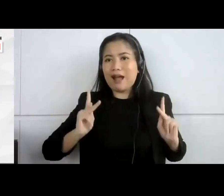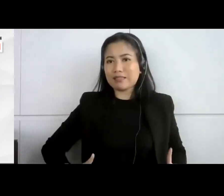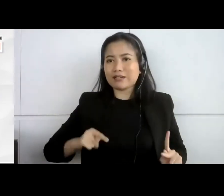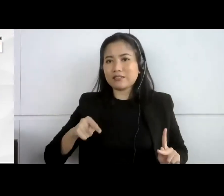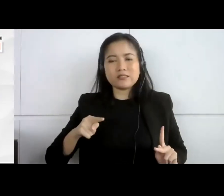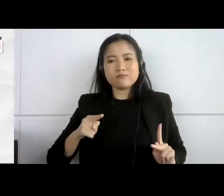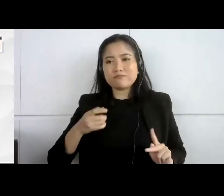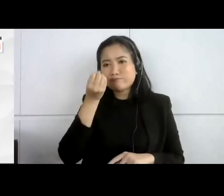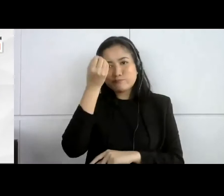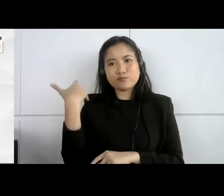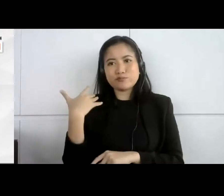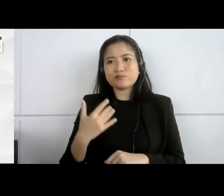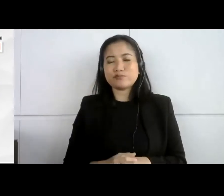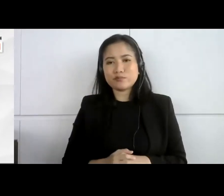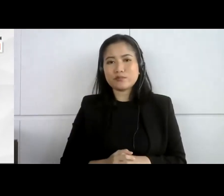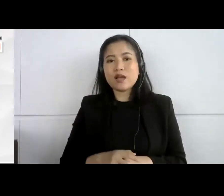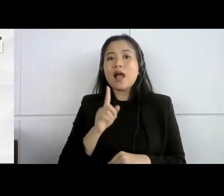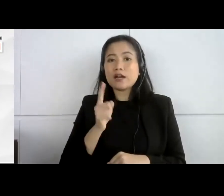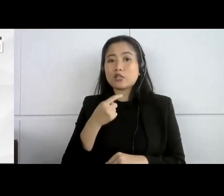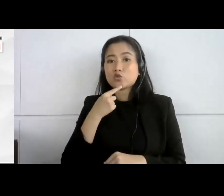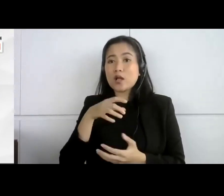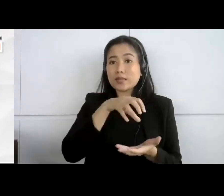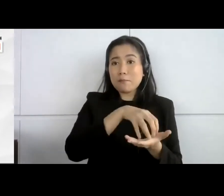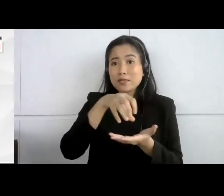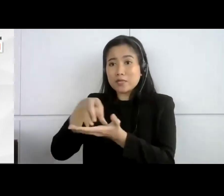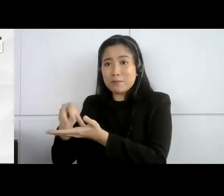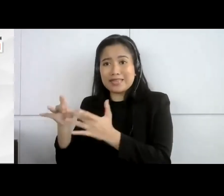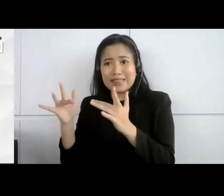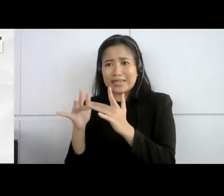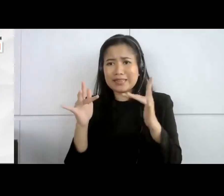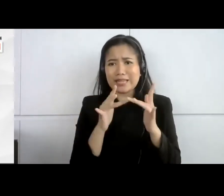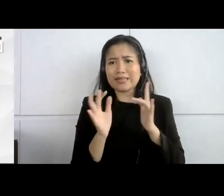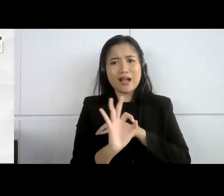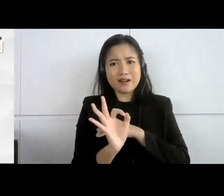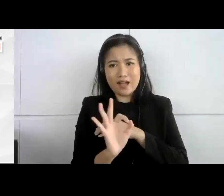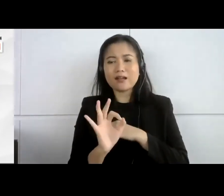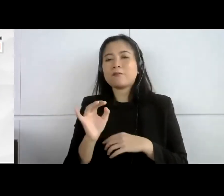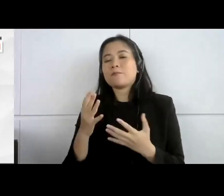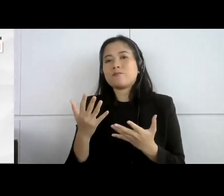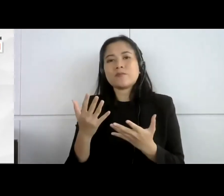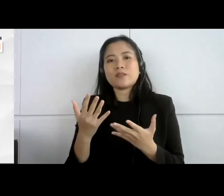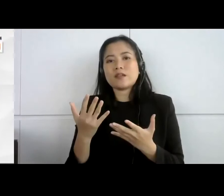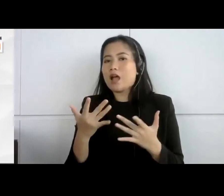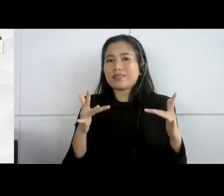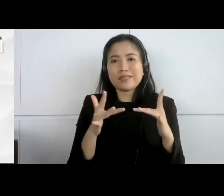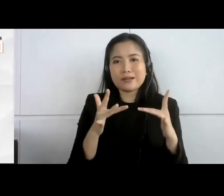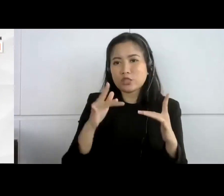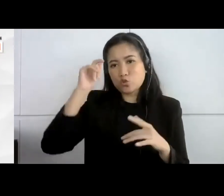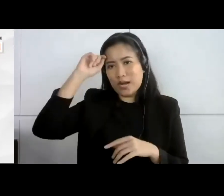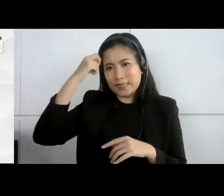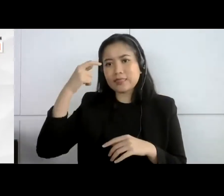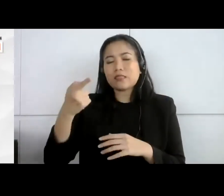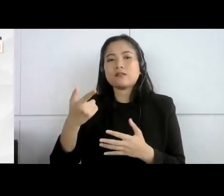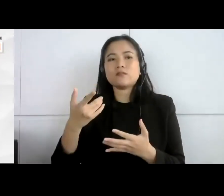Untuk menjawab tantangan-tantangan khususnya di wilayah yang sulit dijangkau internet, perlu kami sampaikan kepada Bapak